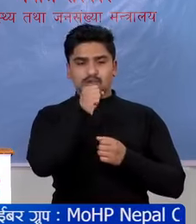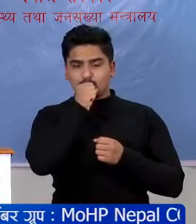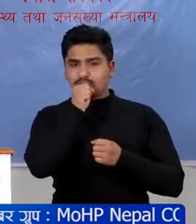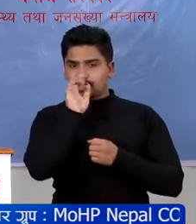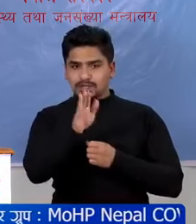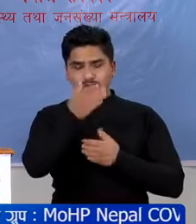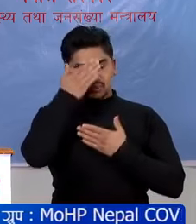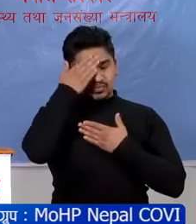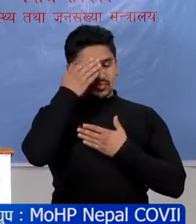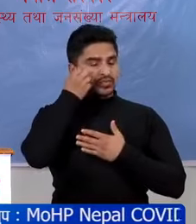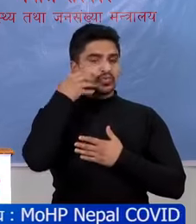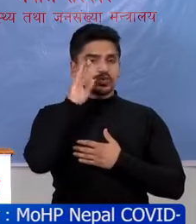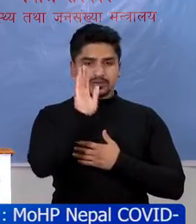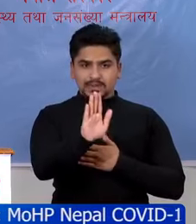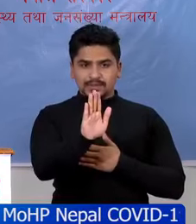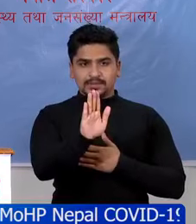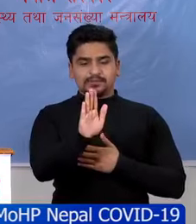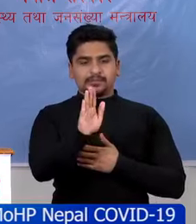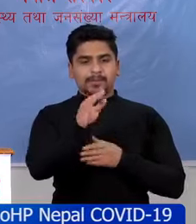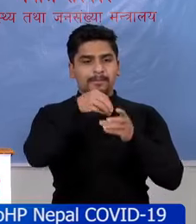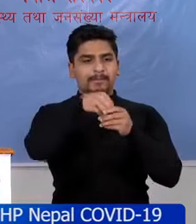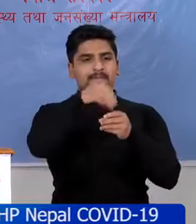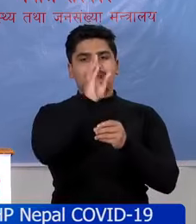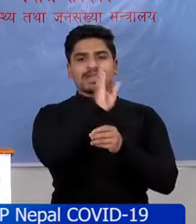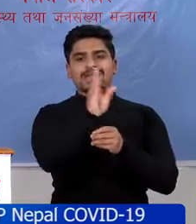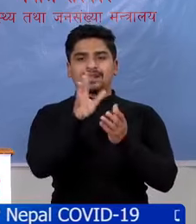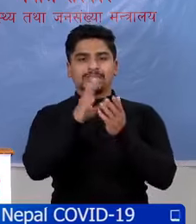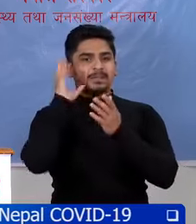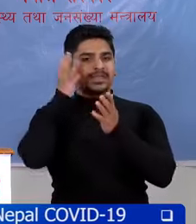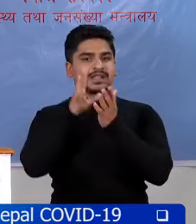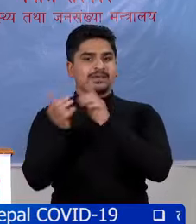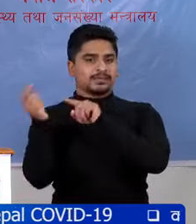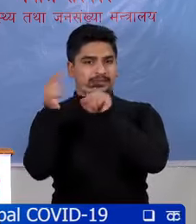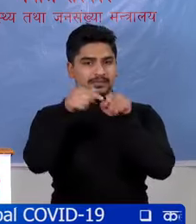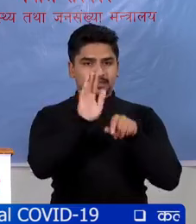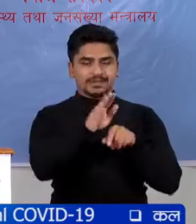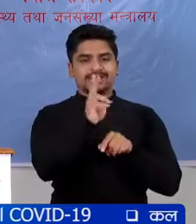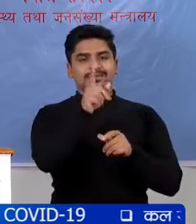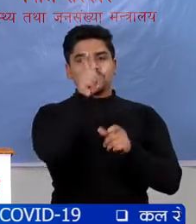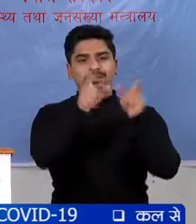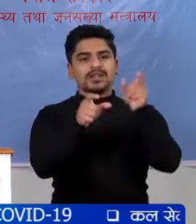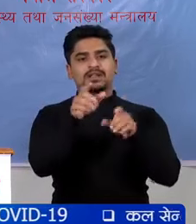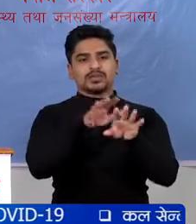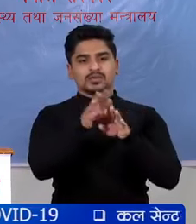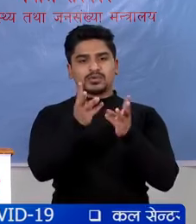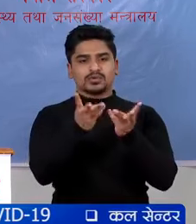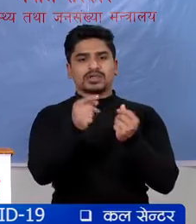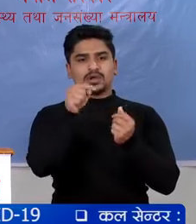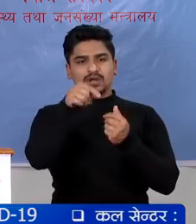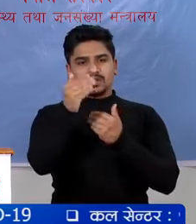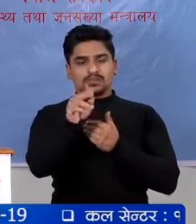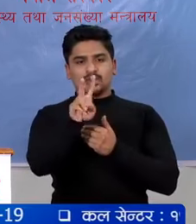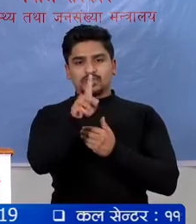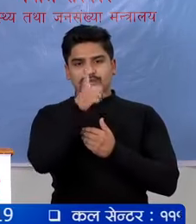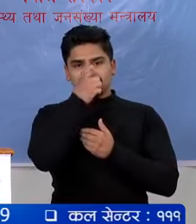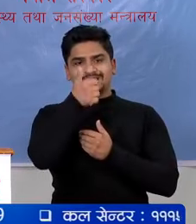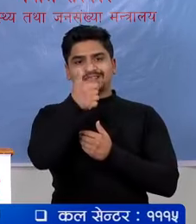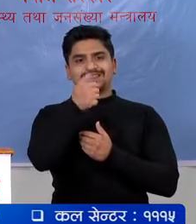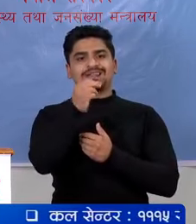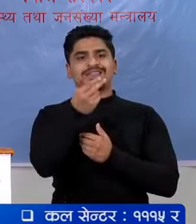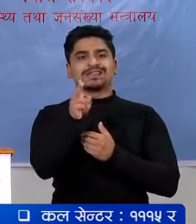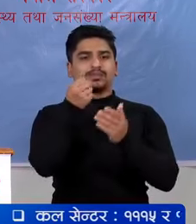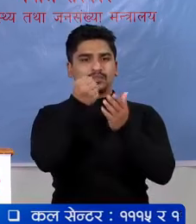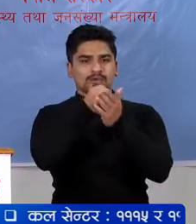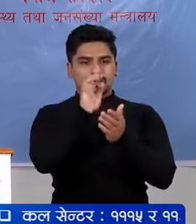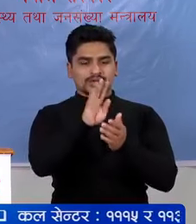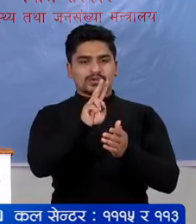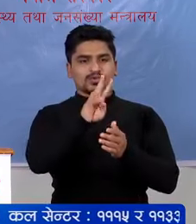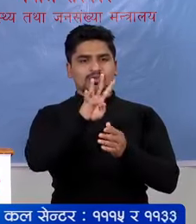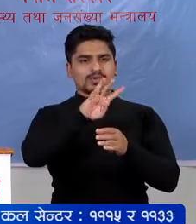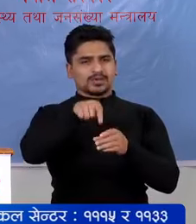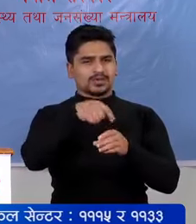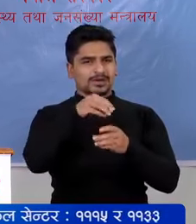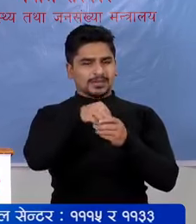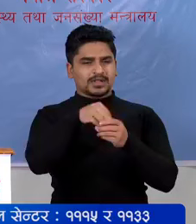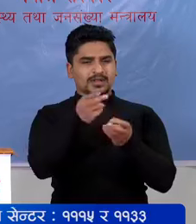जाना